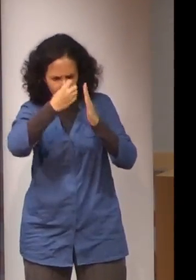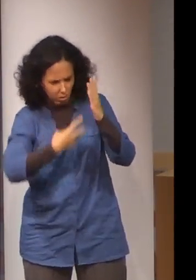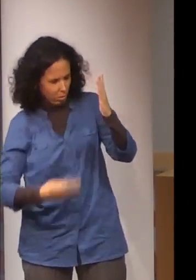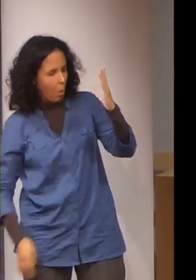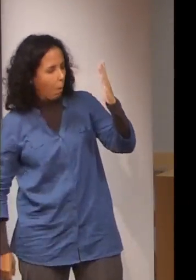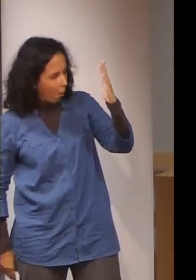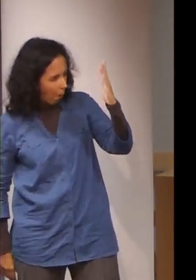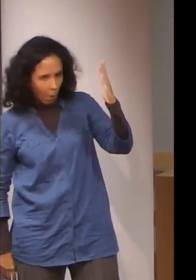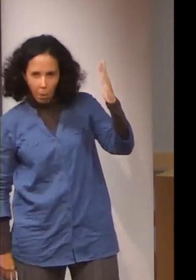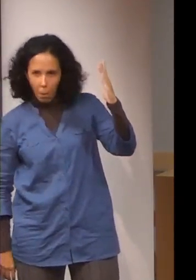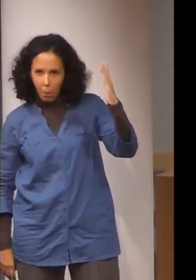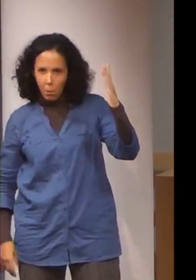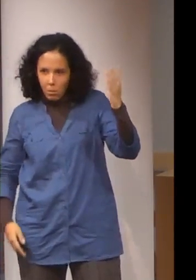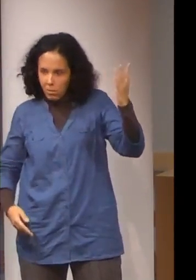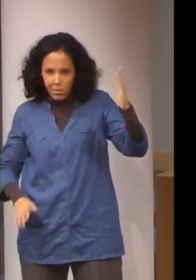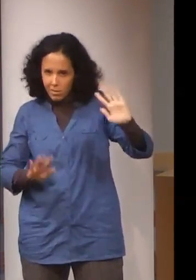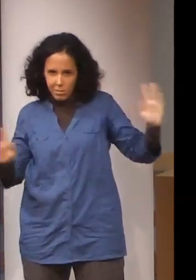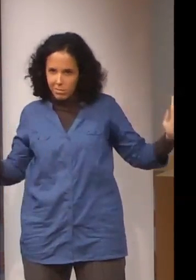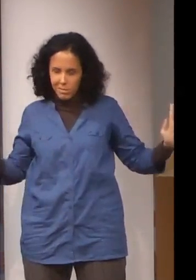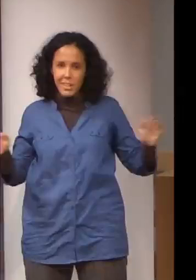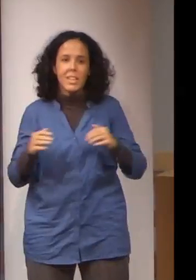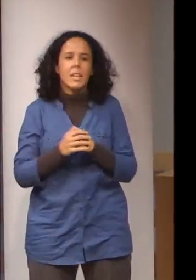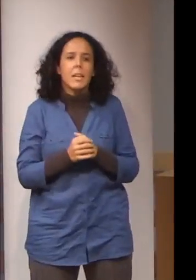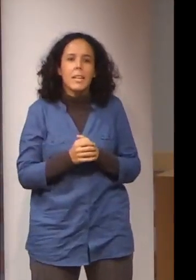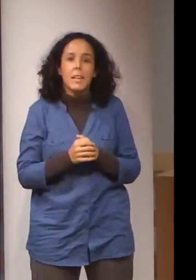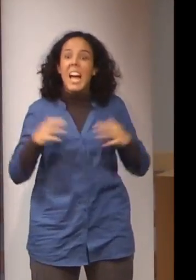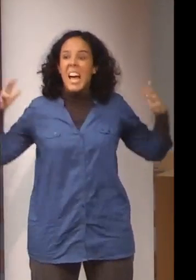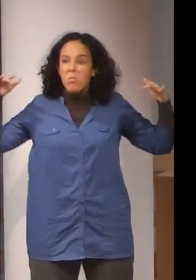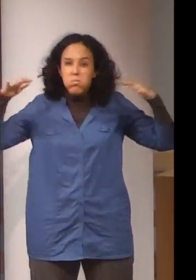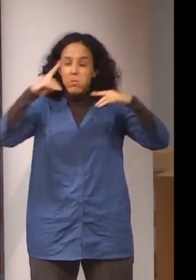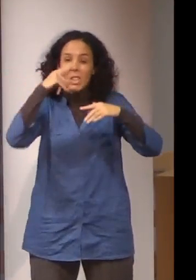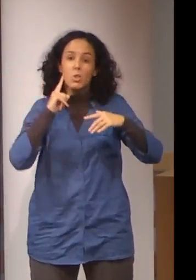doctorados, personas con un currículum impresionante,